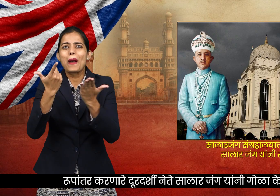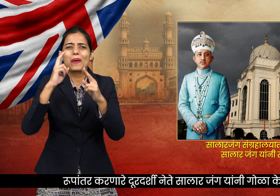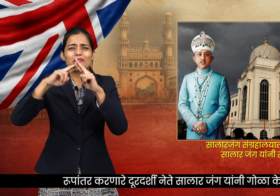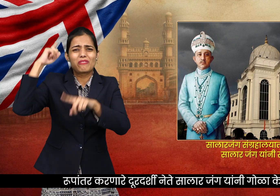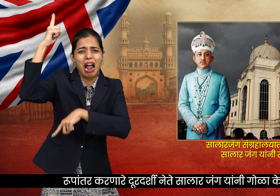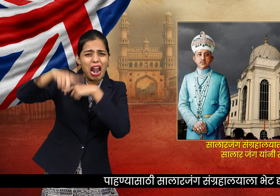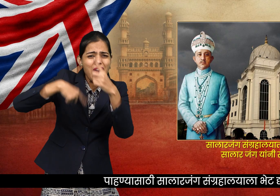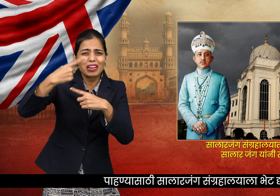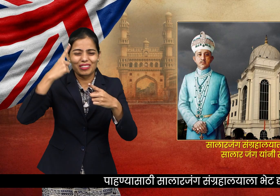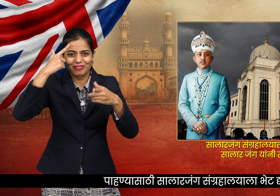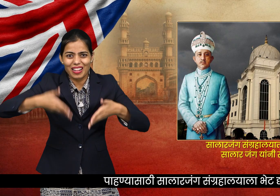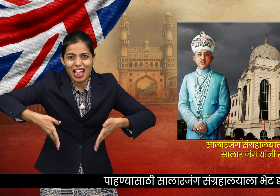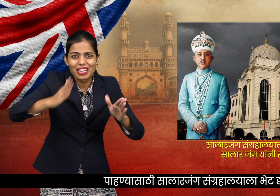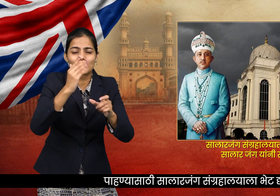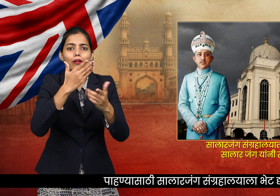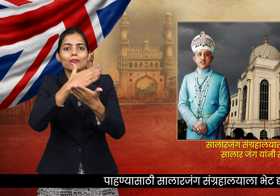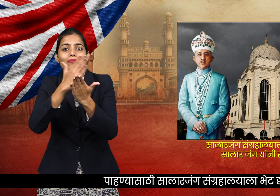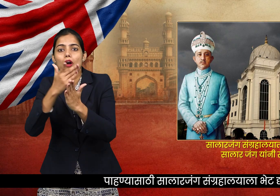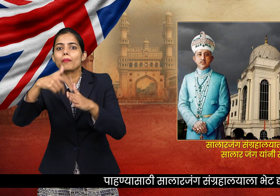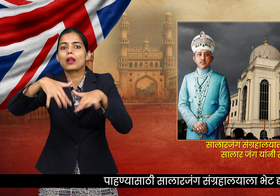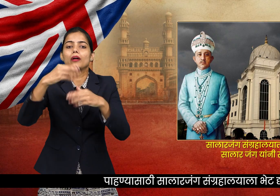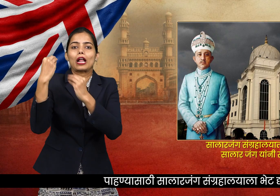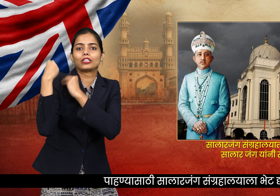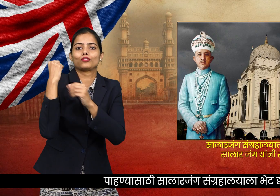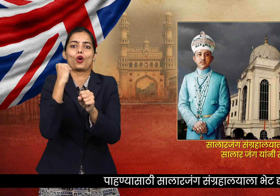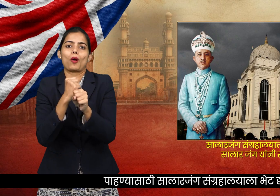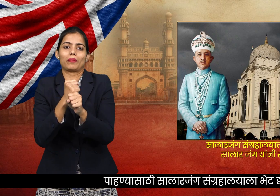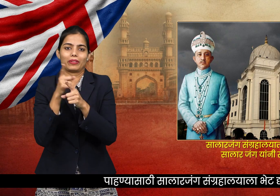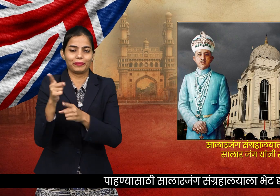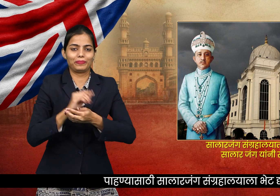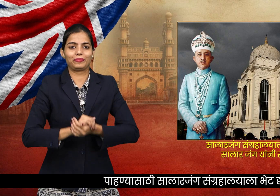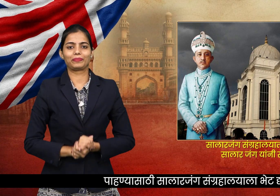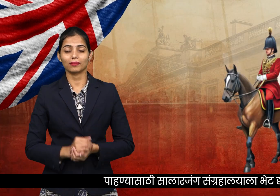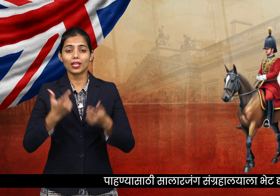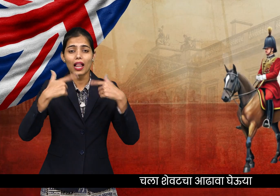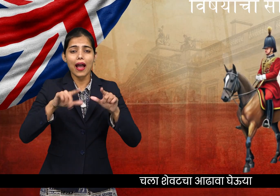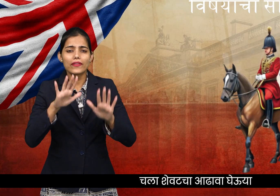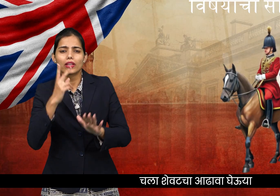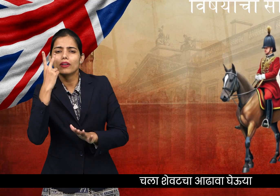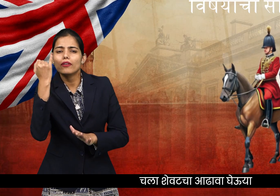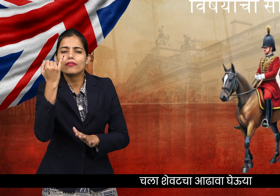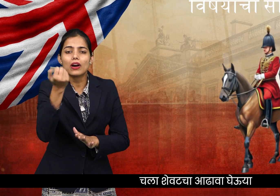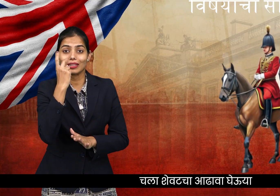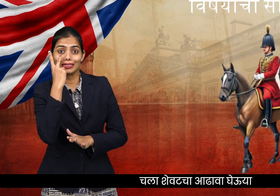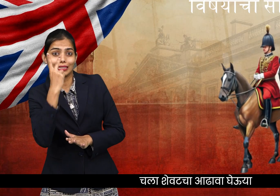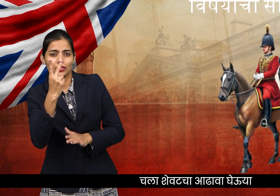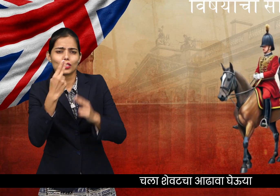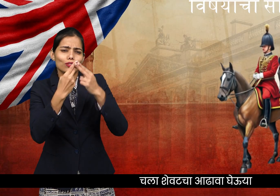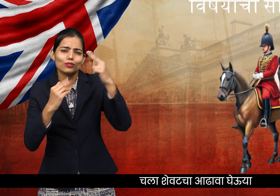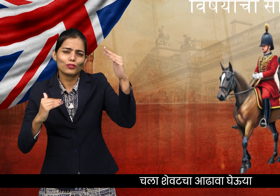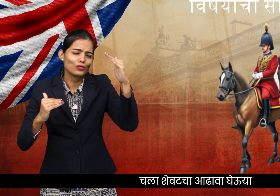केलेल्या वस्तू पाहण्यासाठी सलारजंग संग्रहालयाला भेट द्या. चला शेवटचा